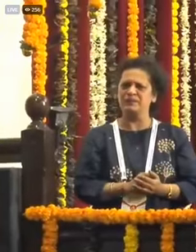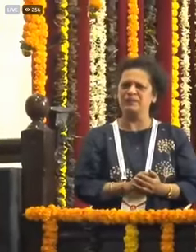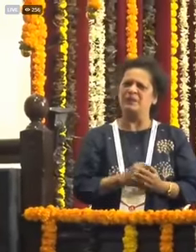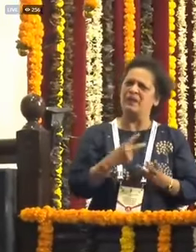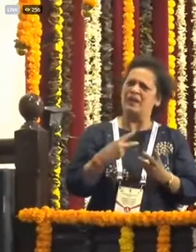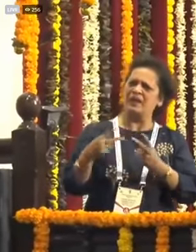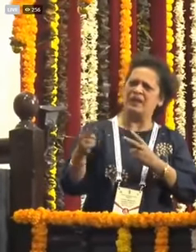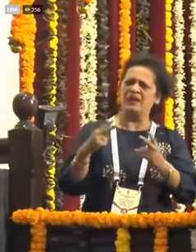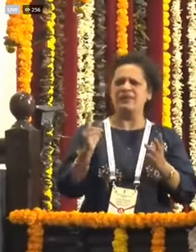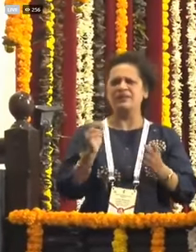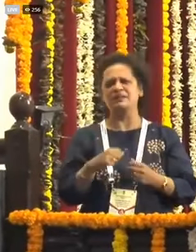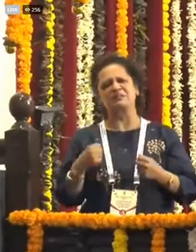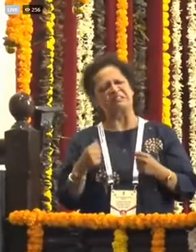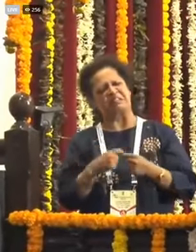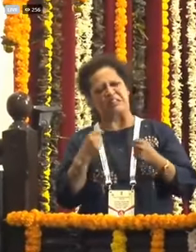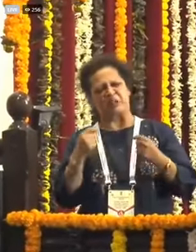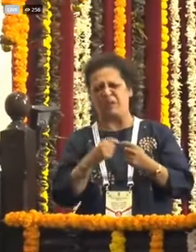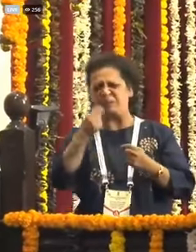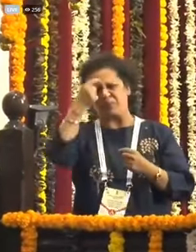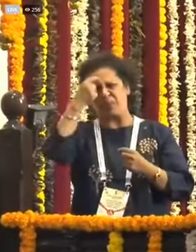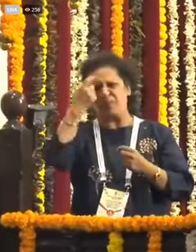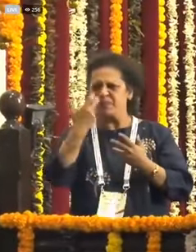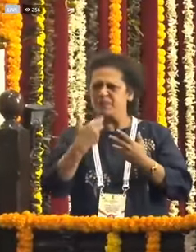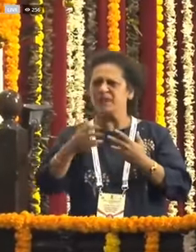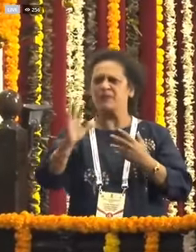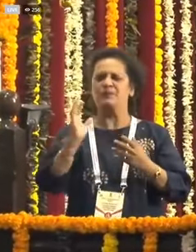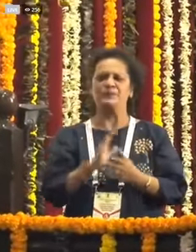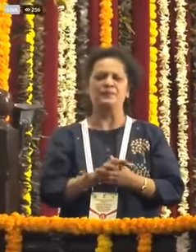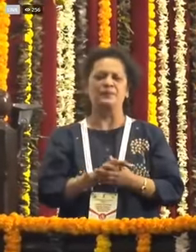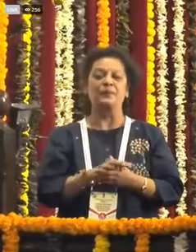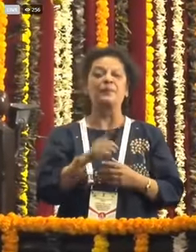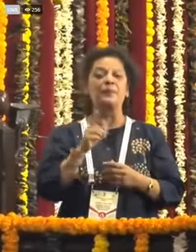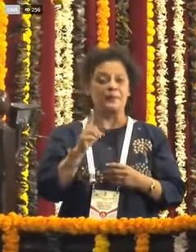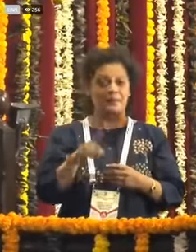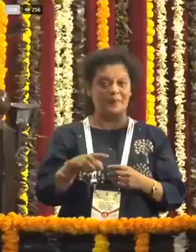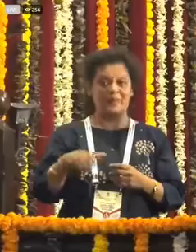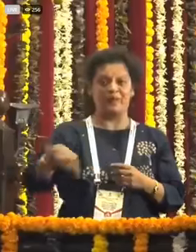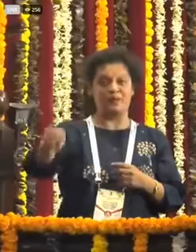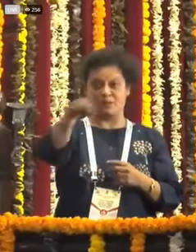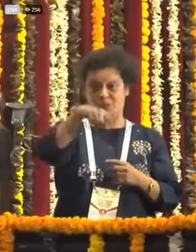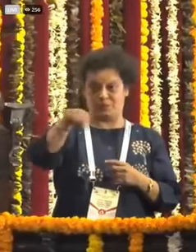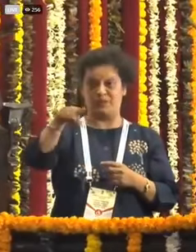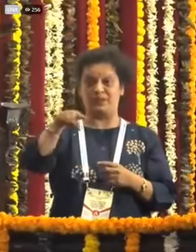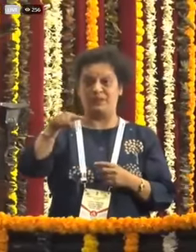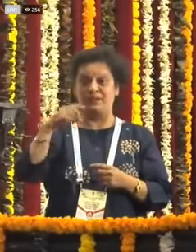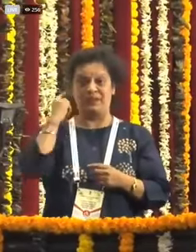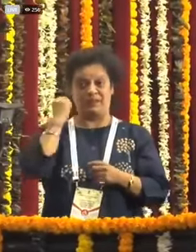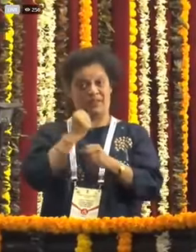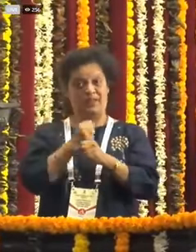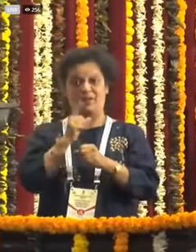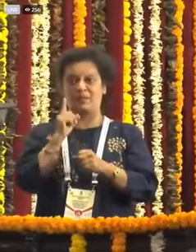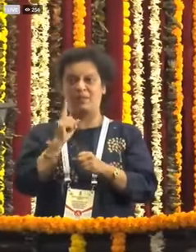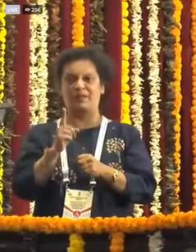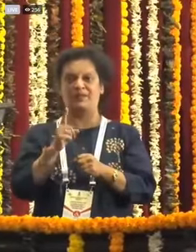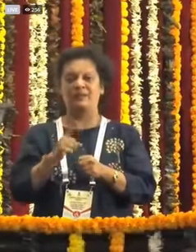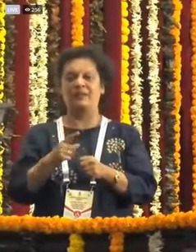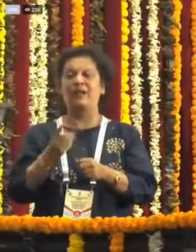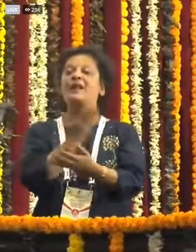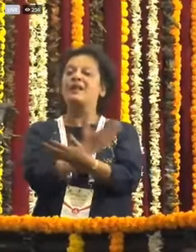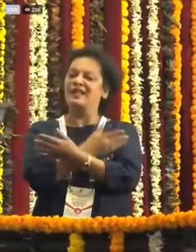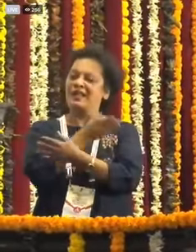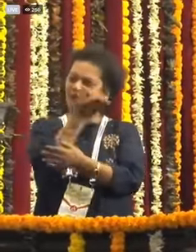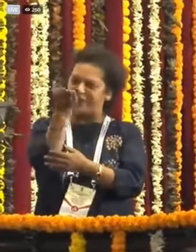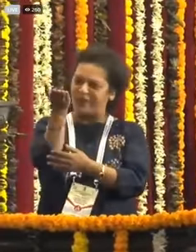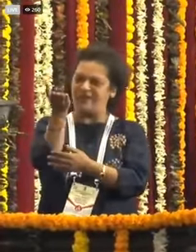अनेक संघर्ष झाले परंतु या सर्वसामान्य लोकांचं सरकार म्हणजे या दिव्यांग